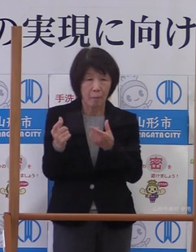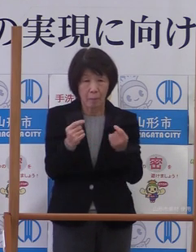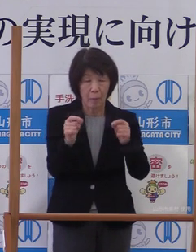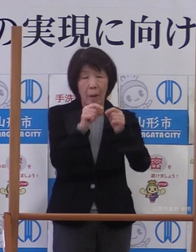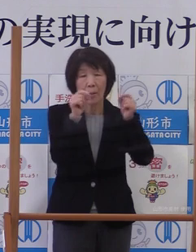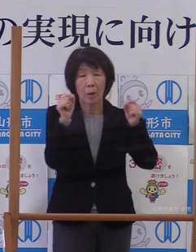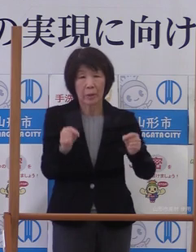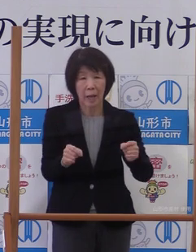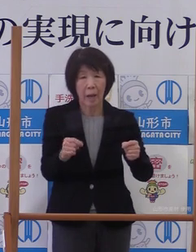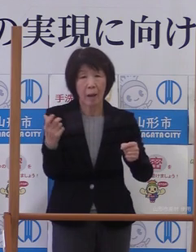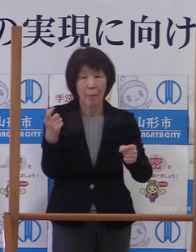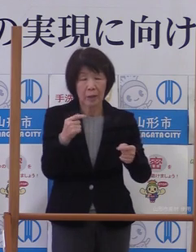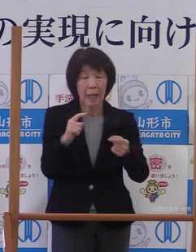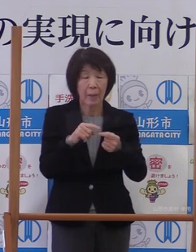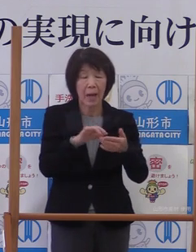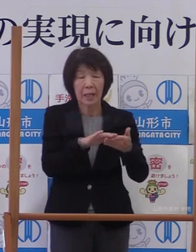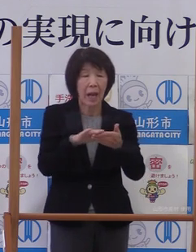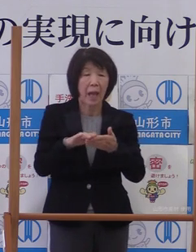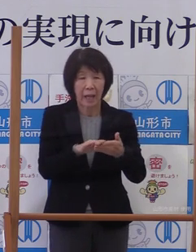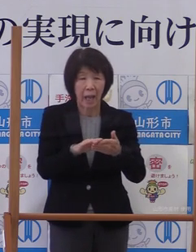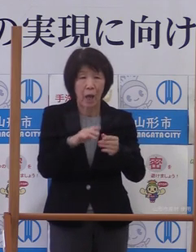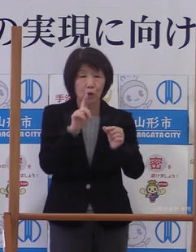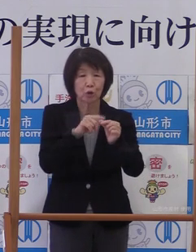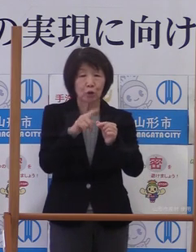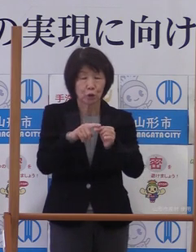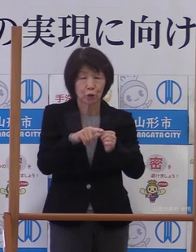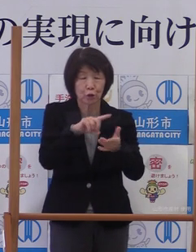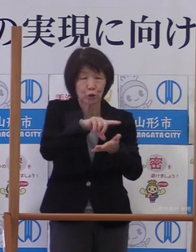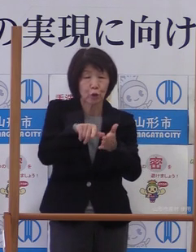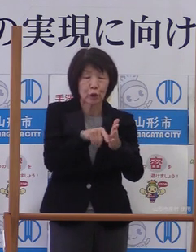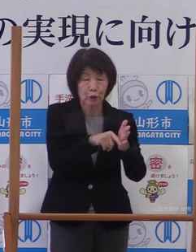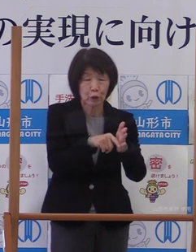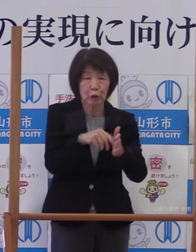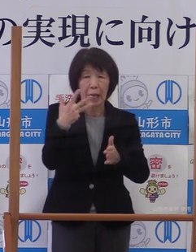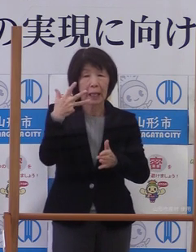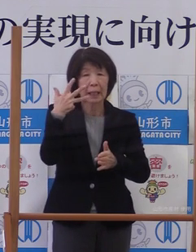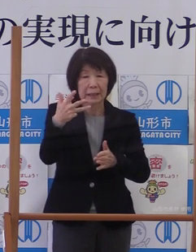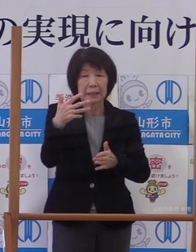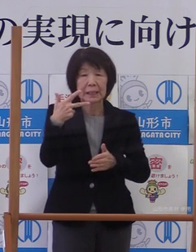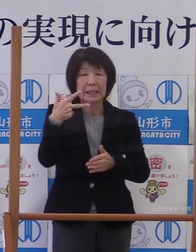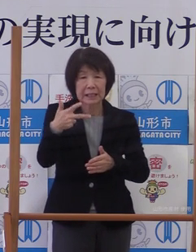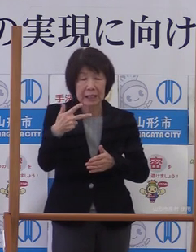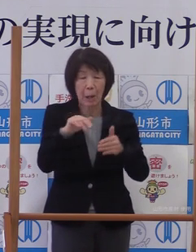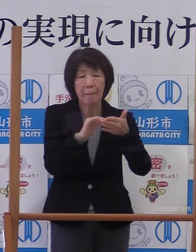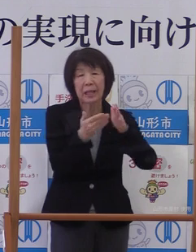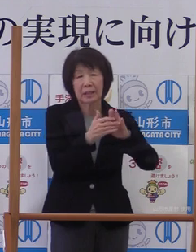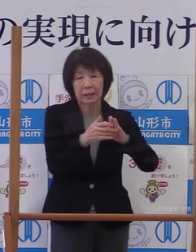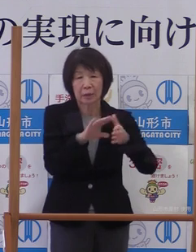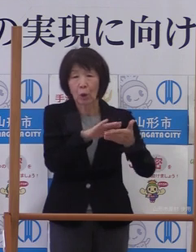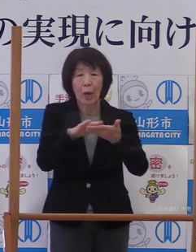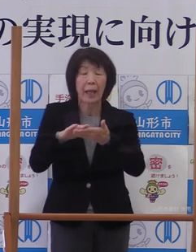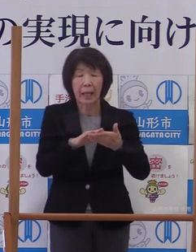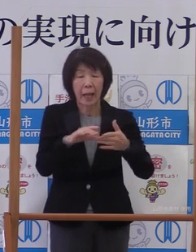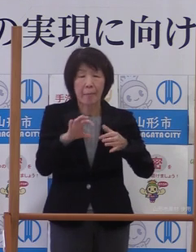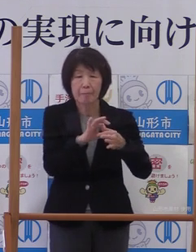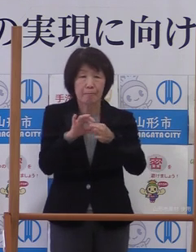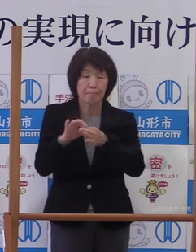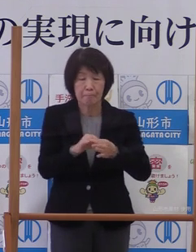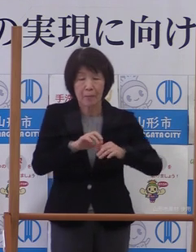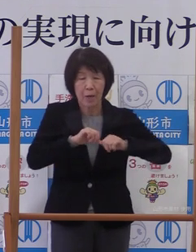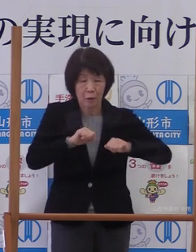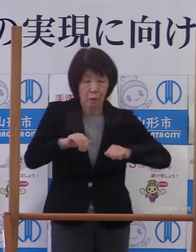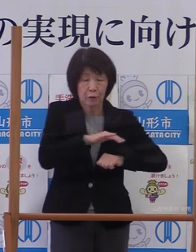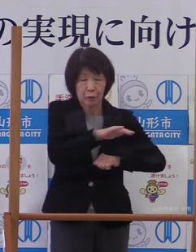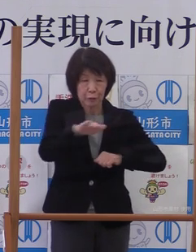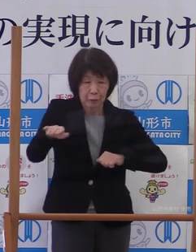抱える山形連携中枢都市圏8つの市町による連携事業として、山形広域炊飯